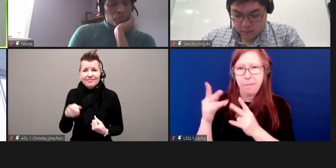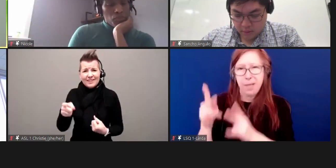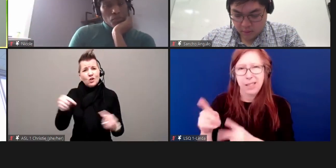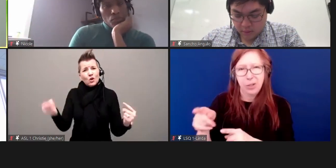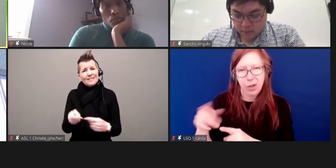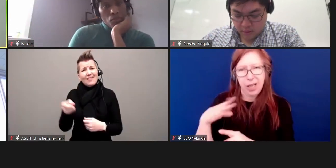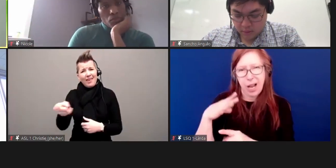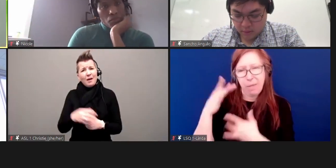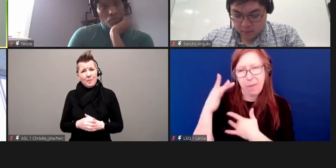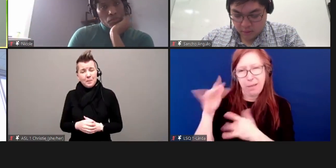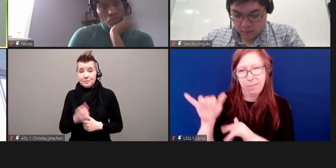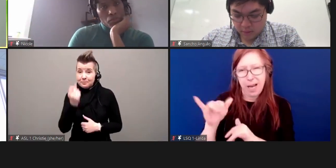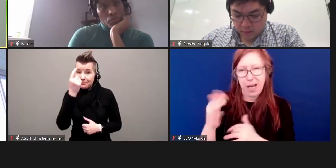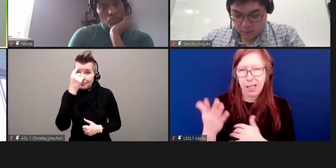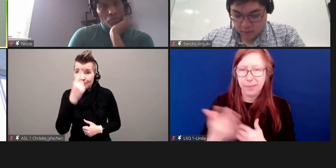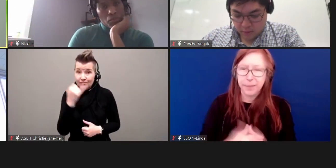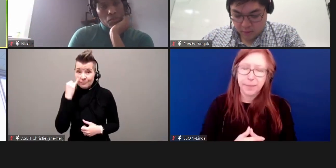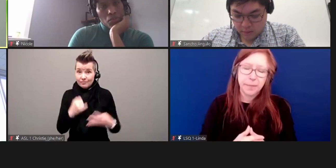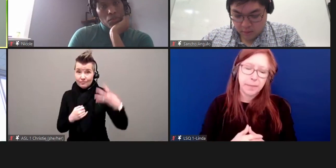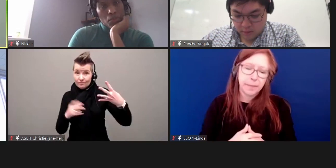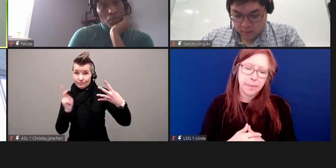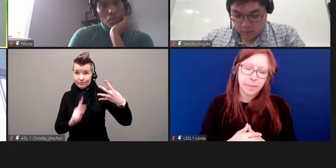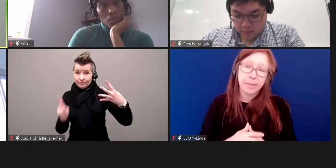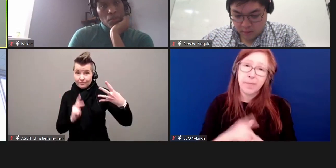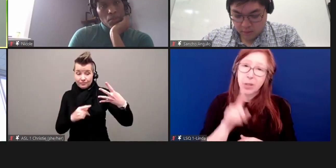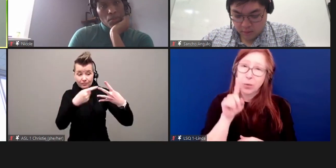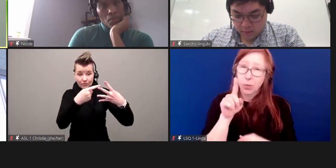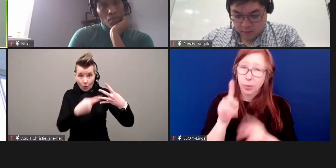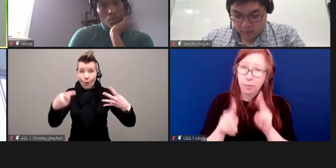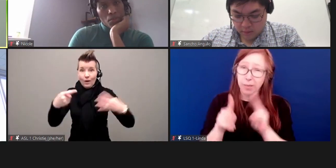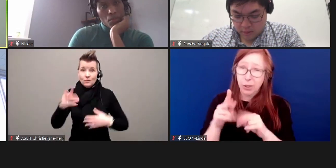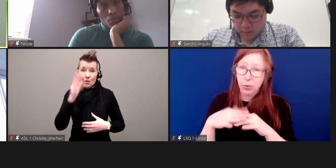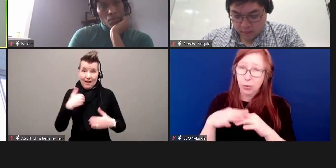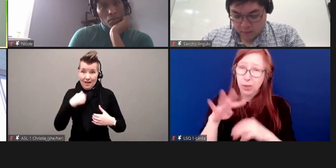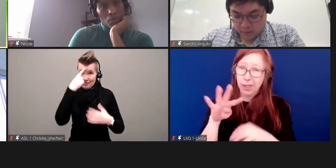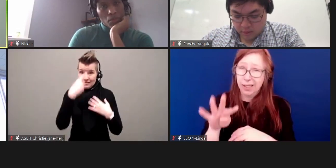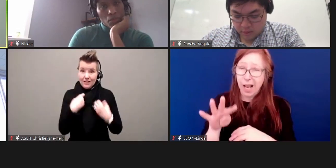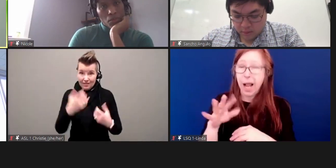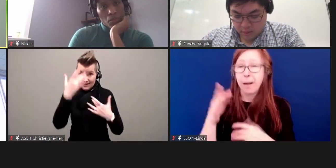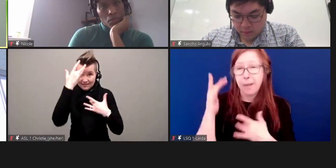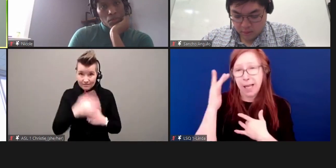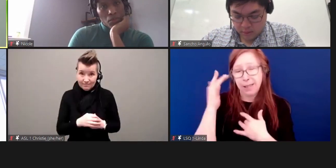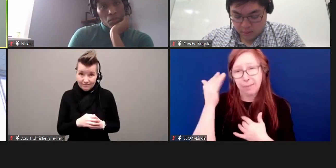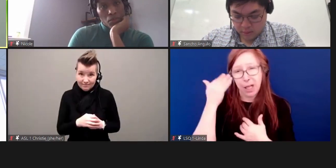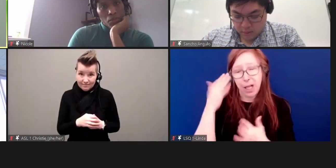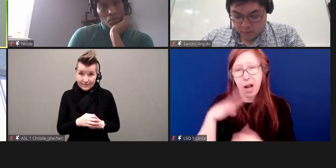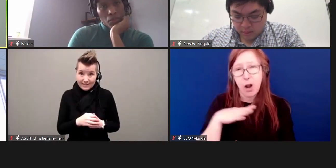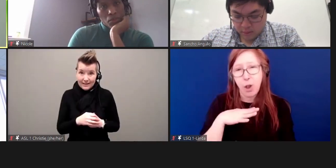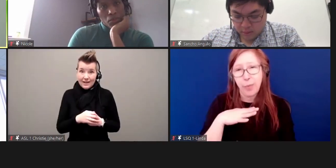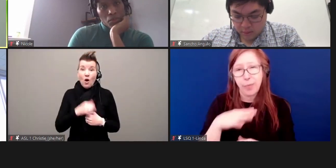cette maladie. Une personne sur quatre ont une maladie mentale.